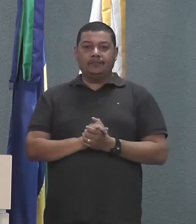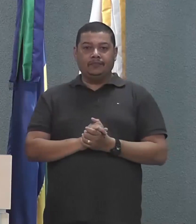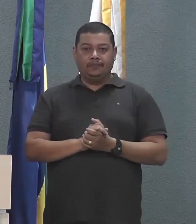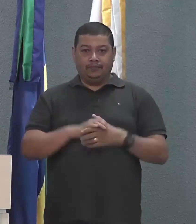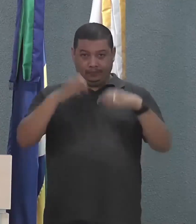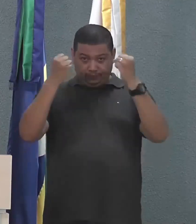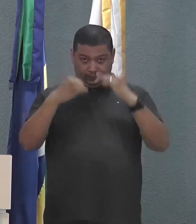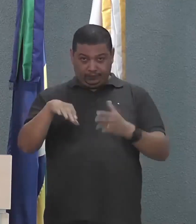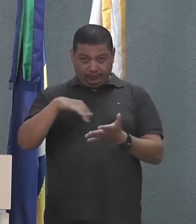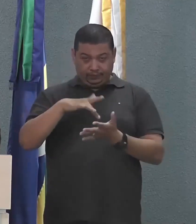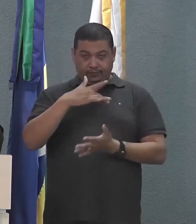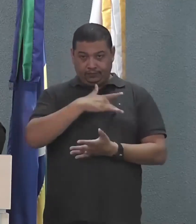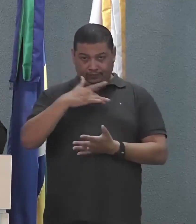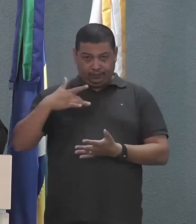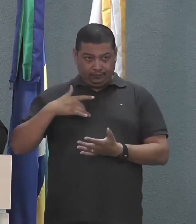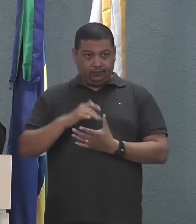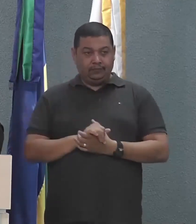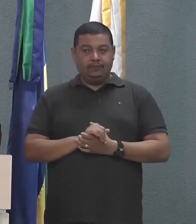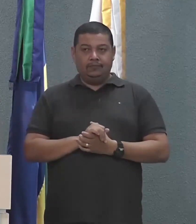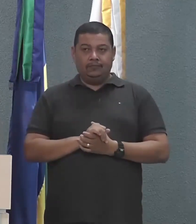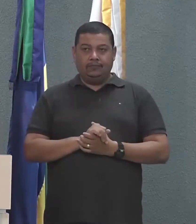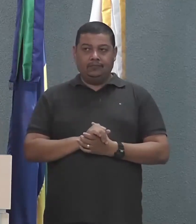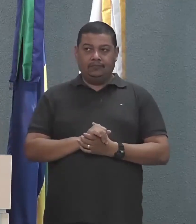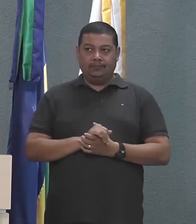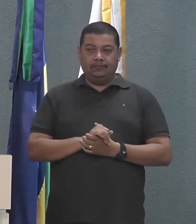Dizer à secretária de Saúde, para que